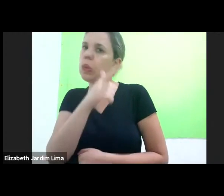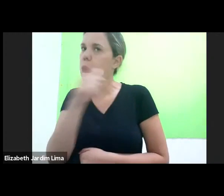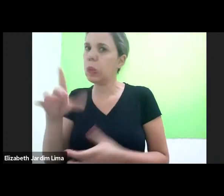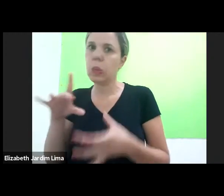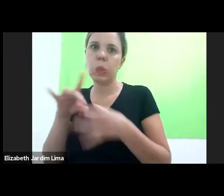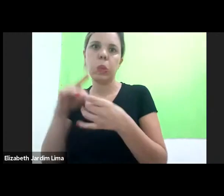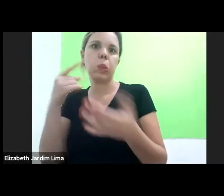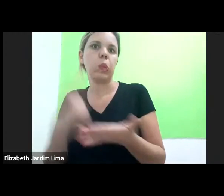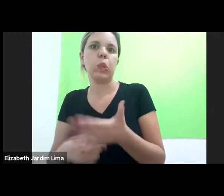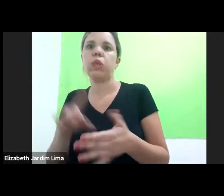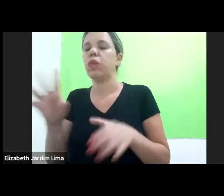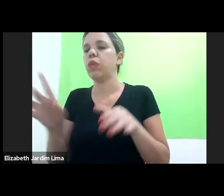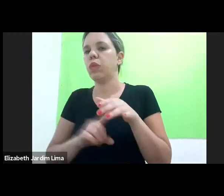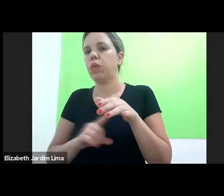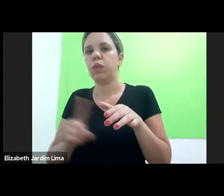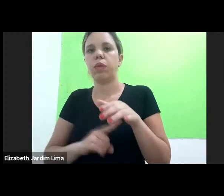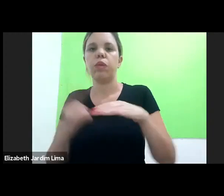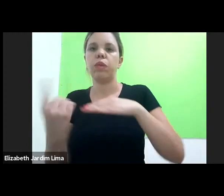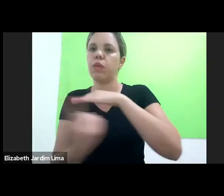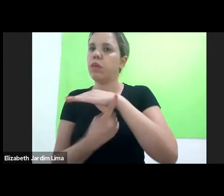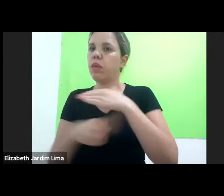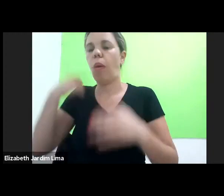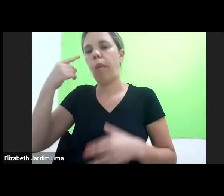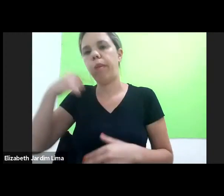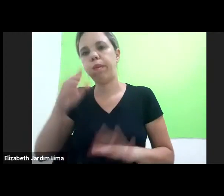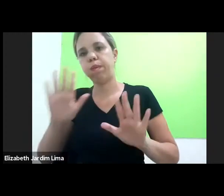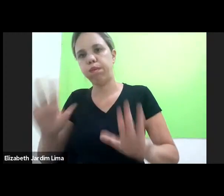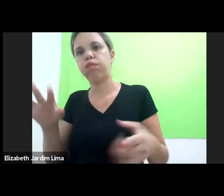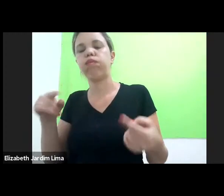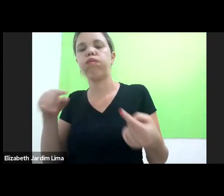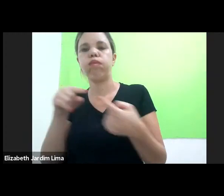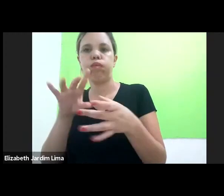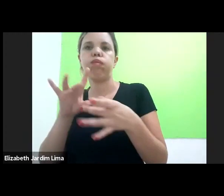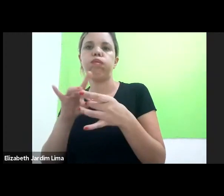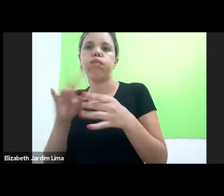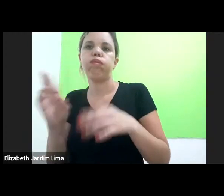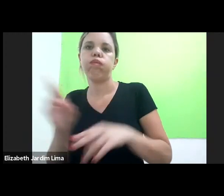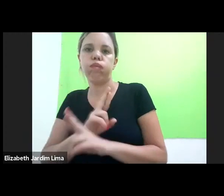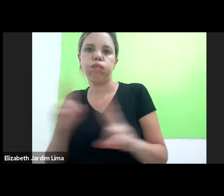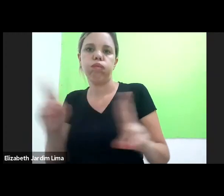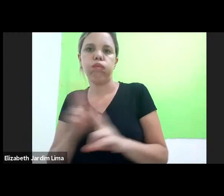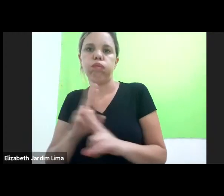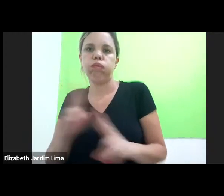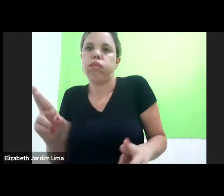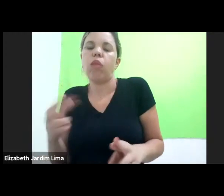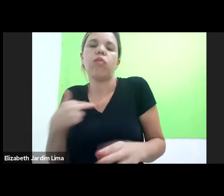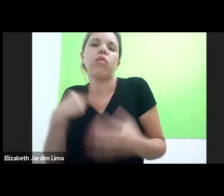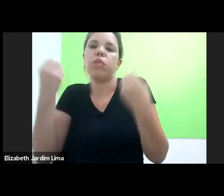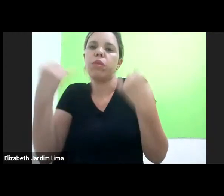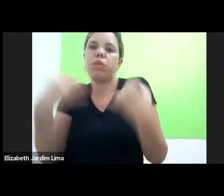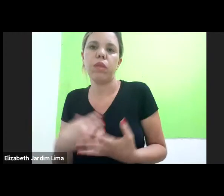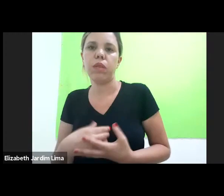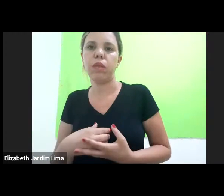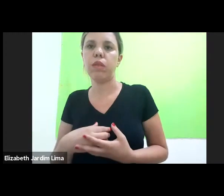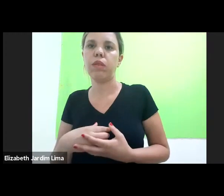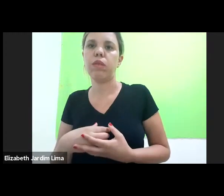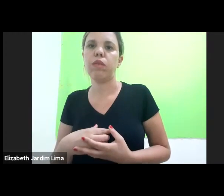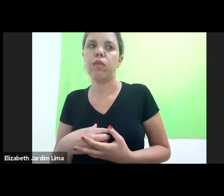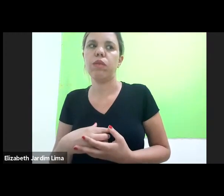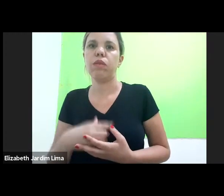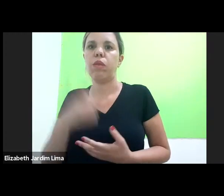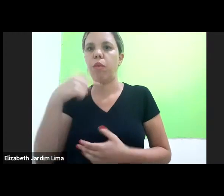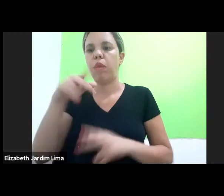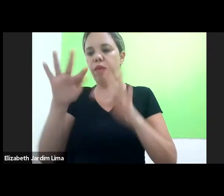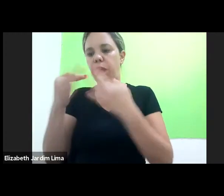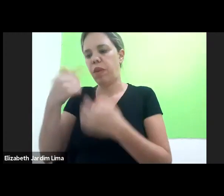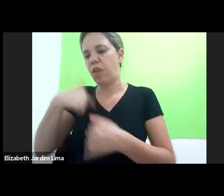apenas de cliente e advogado, né? É uma relação, assim, não tem explicação, porque a violação que o meu parente